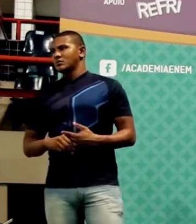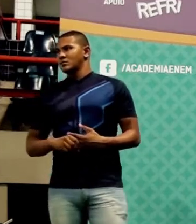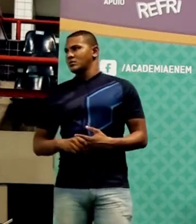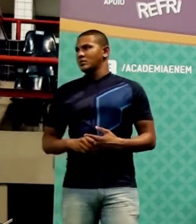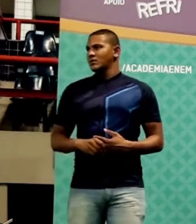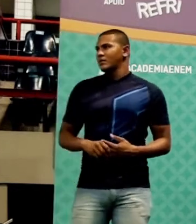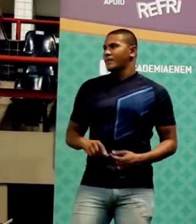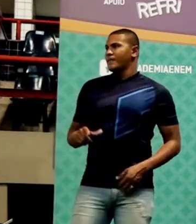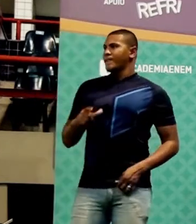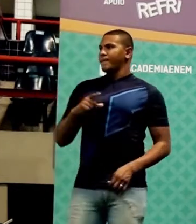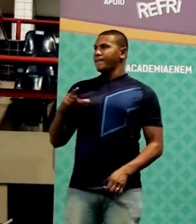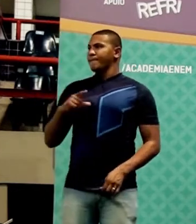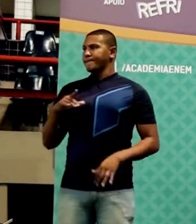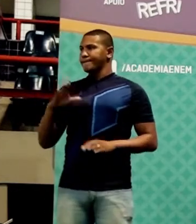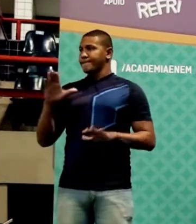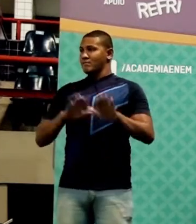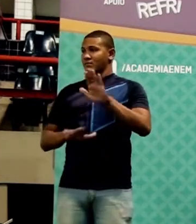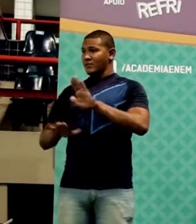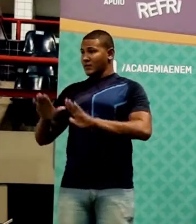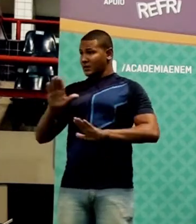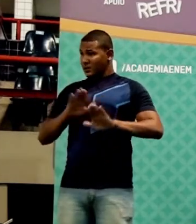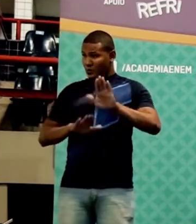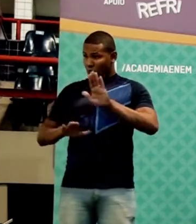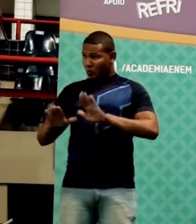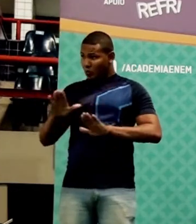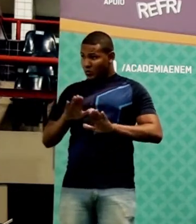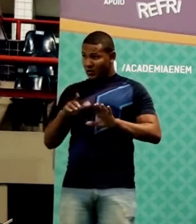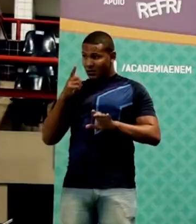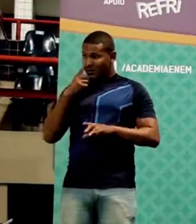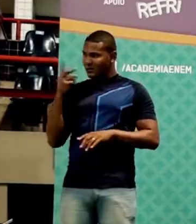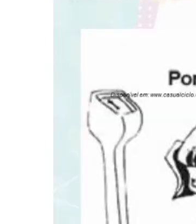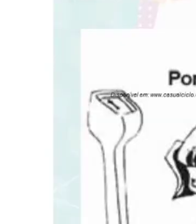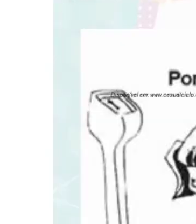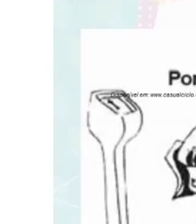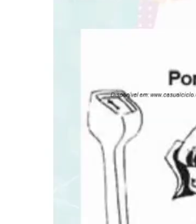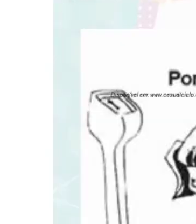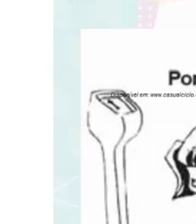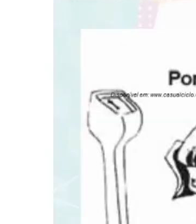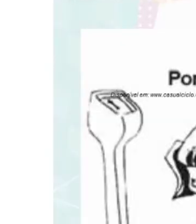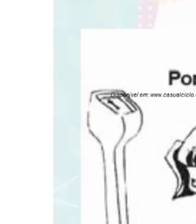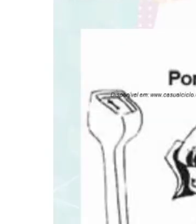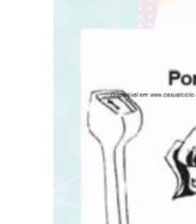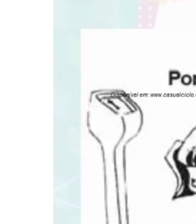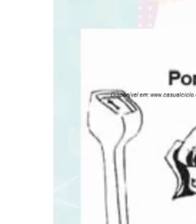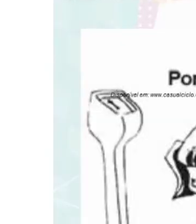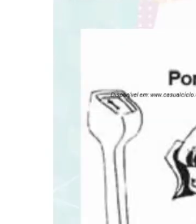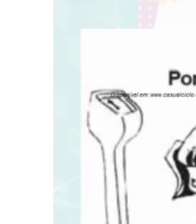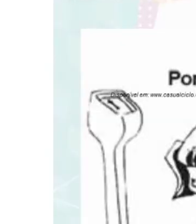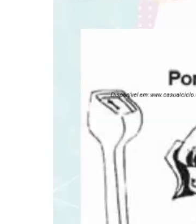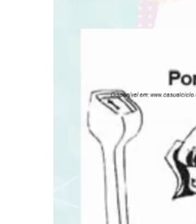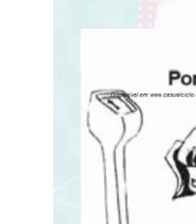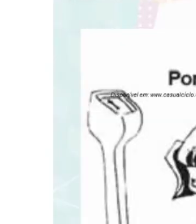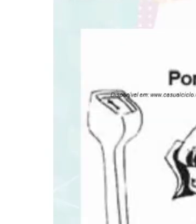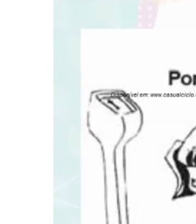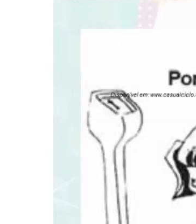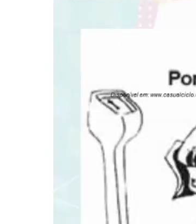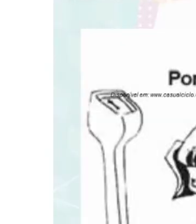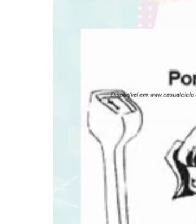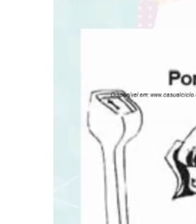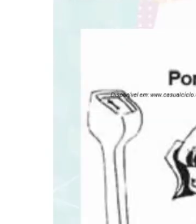cuidado, não pise nisso. Uma menina dizendo para a outra, porque ela está querendo ir para cima de uma